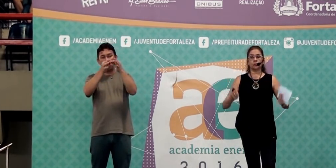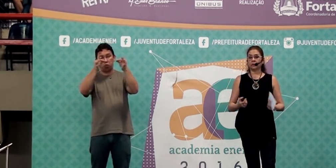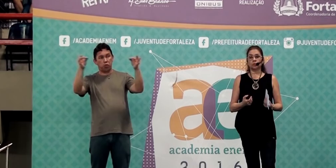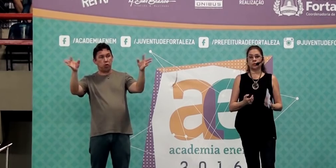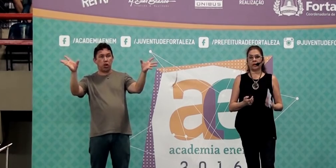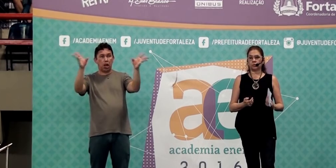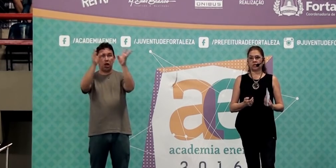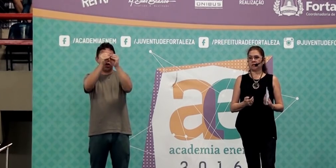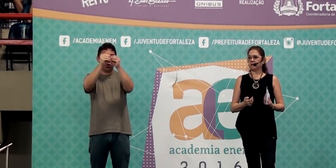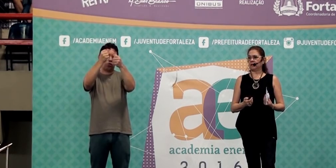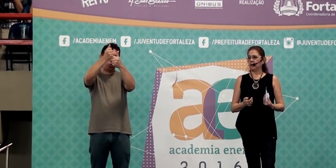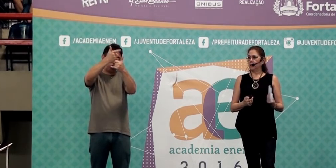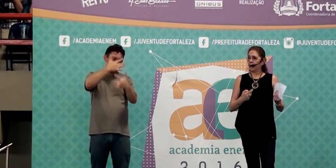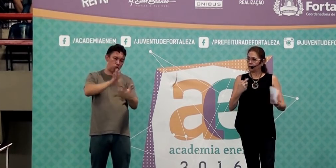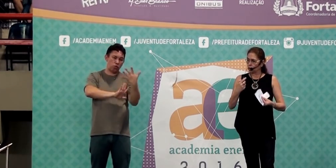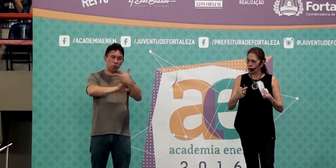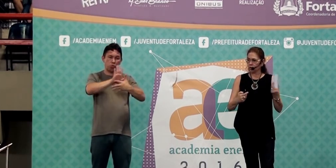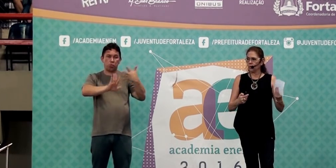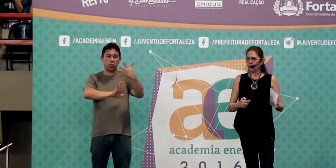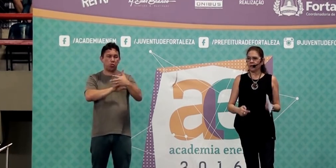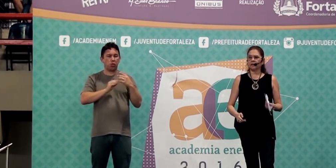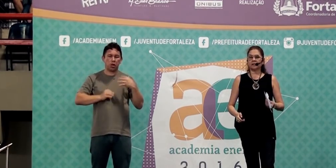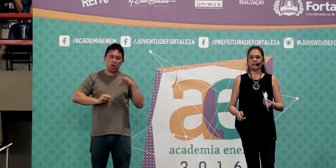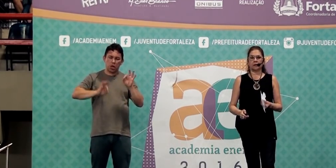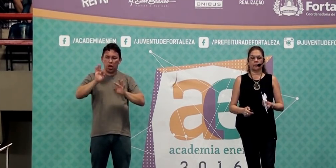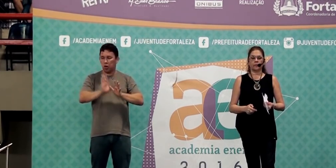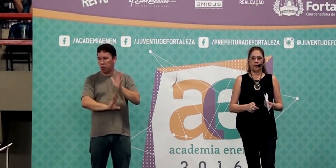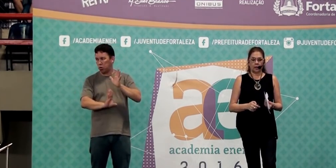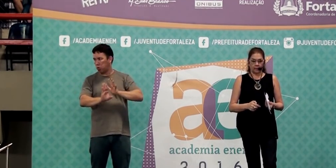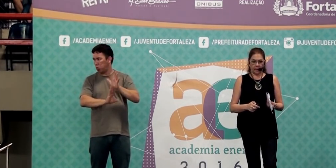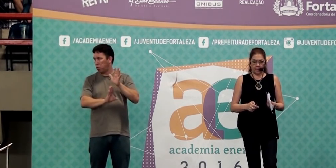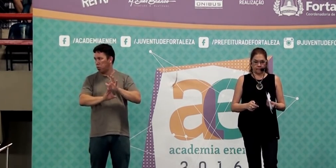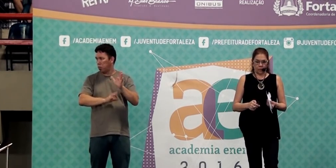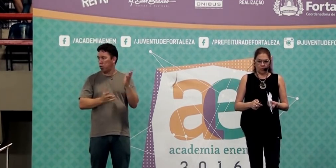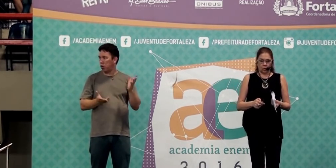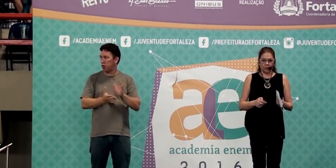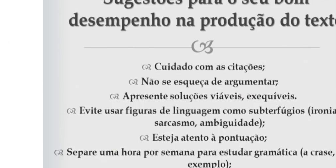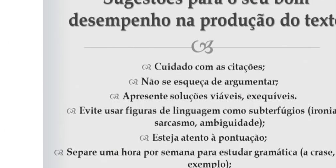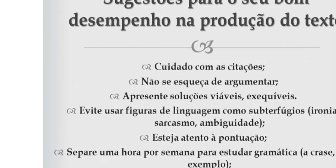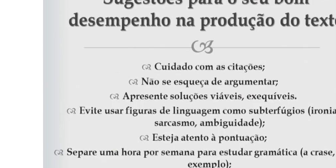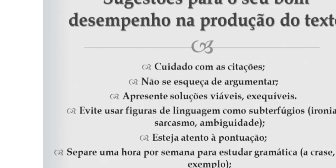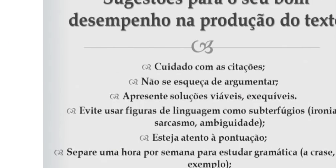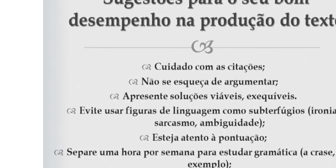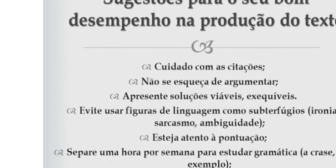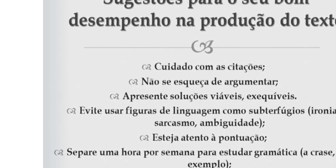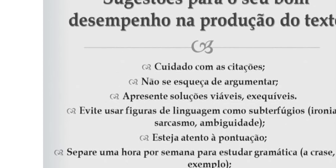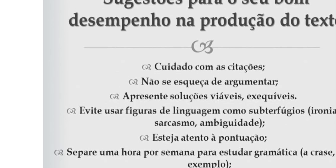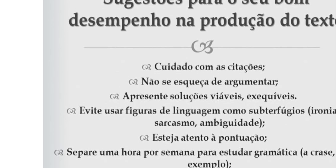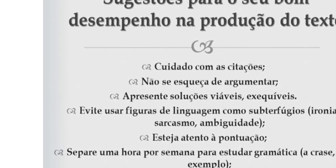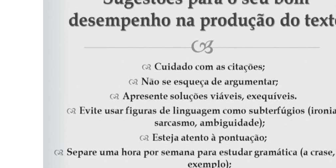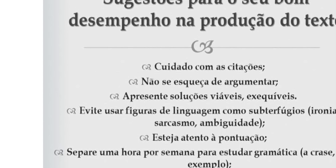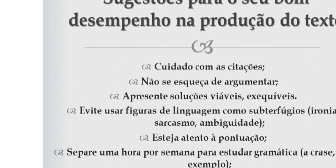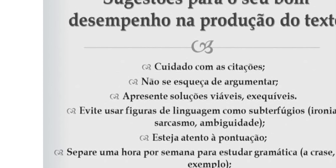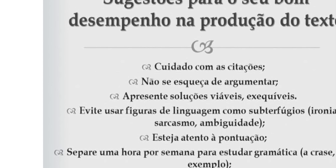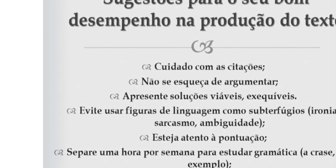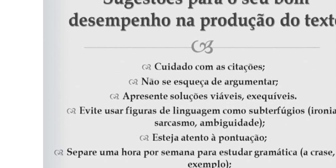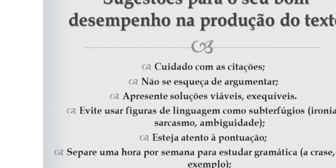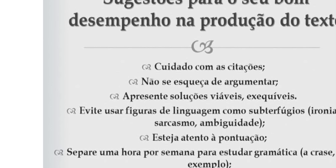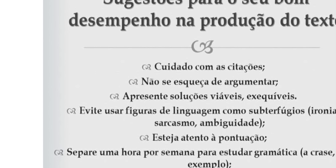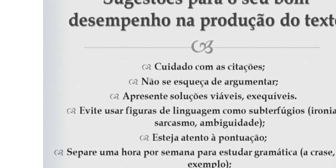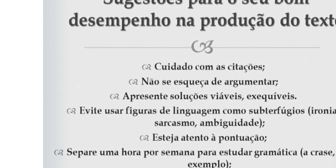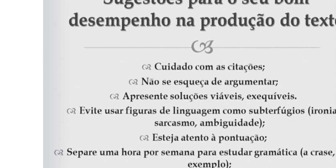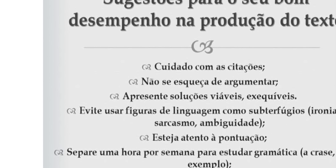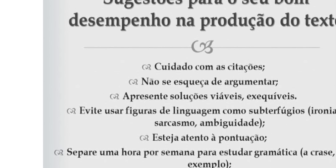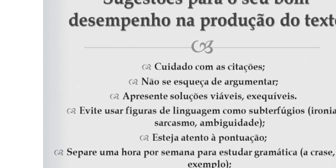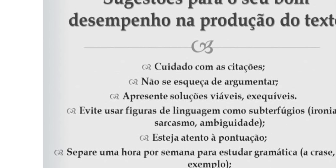que resuma tudo o que eu disse. É toda uma orientação. Bem, cuidado com as citações. Citação